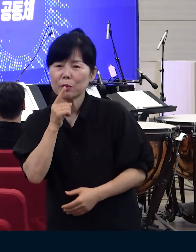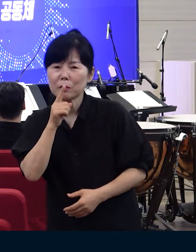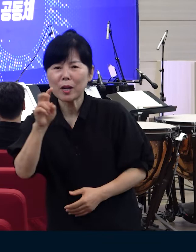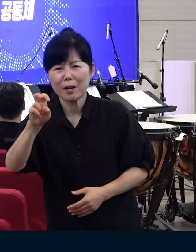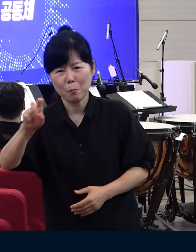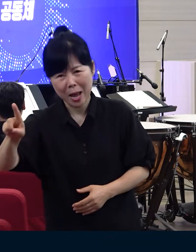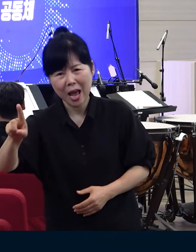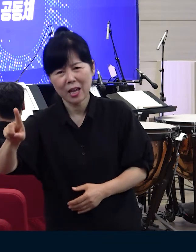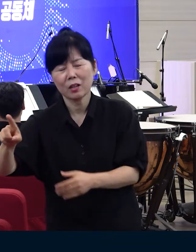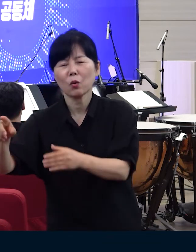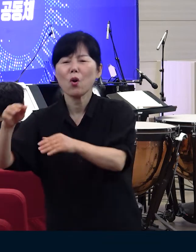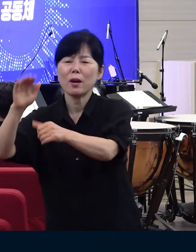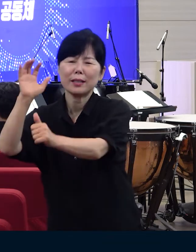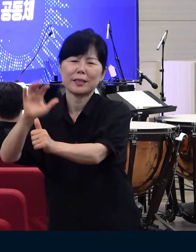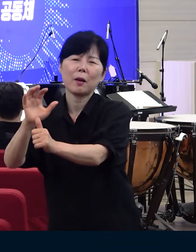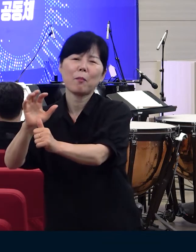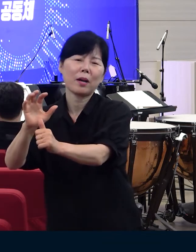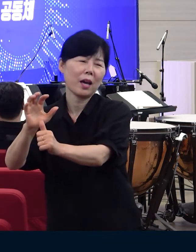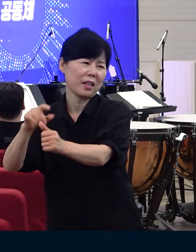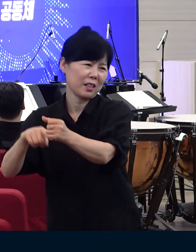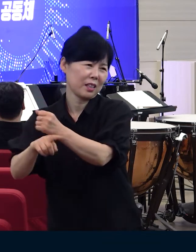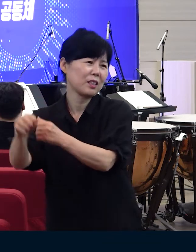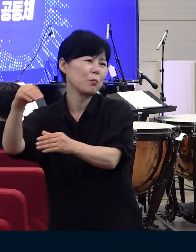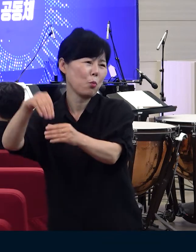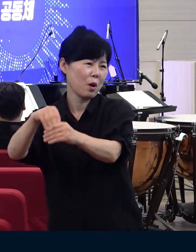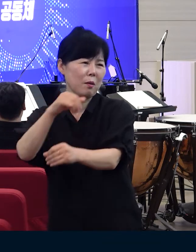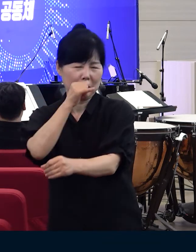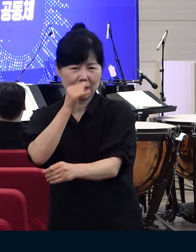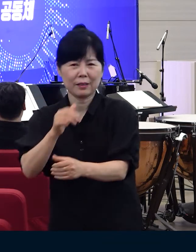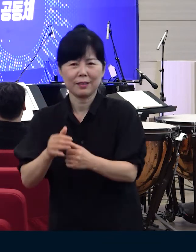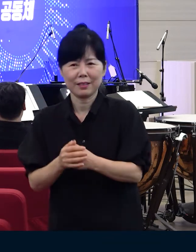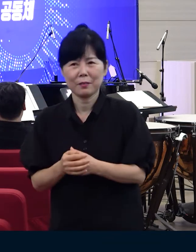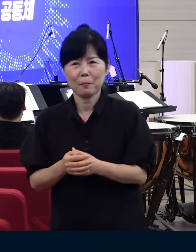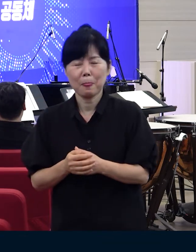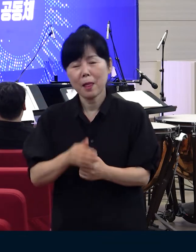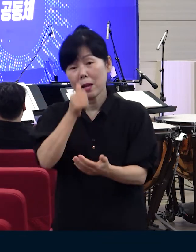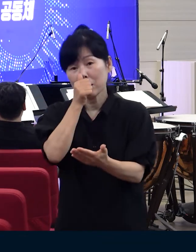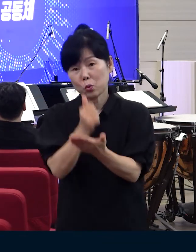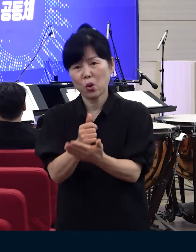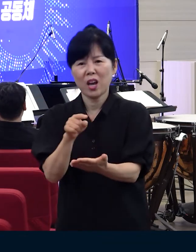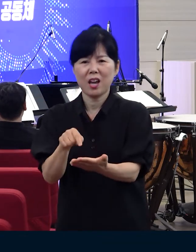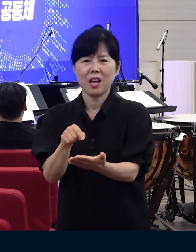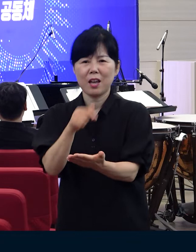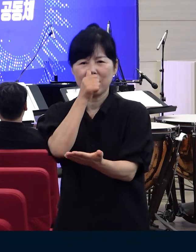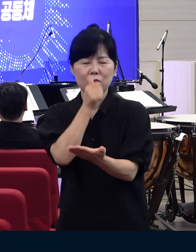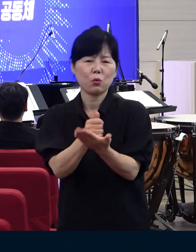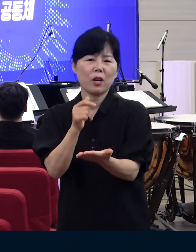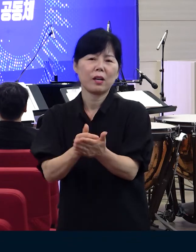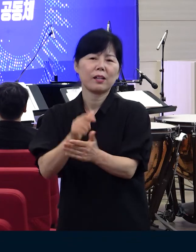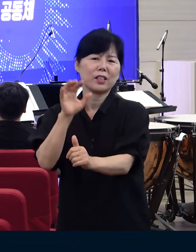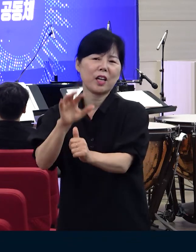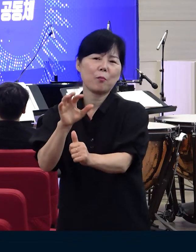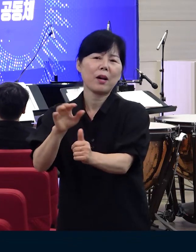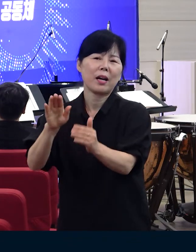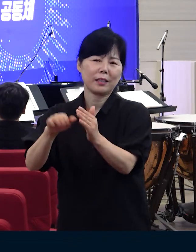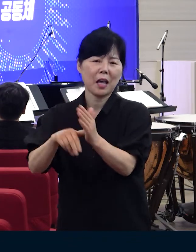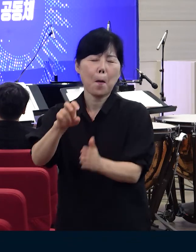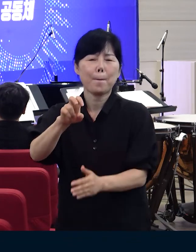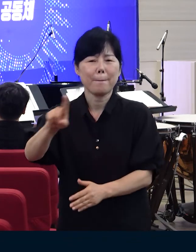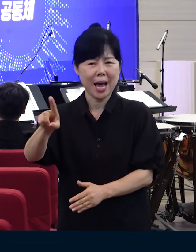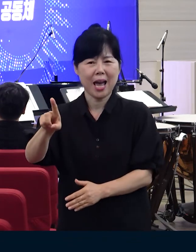책망이잖아요, 그렇죠? 대개 그것처럼 이게 책망으로 쓰여요. 특히 죄를 책망할 때 많이 사용되는 게 바로 이